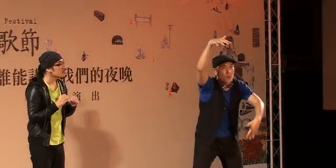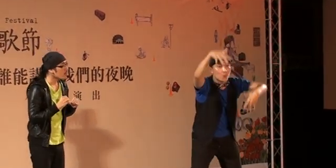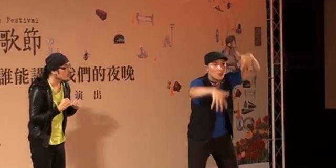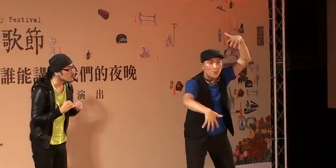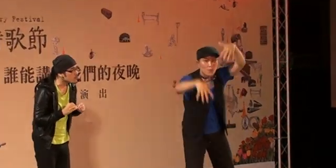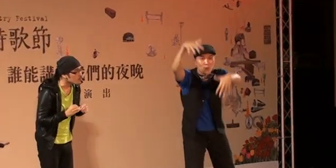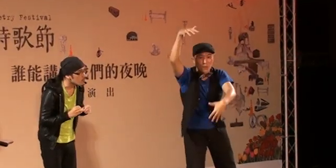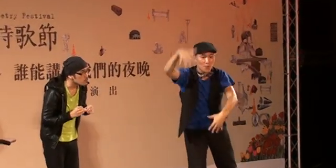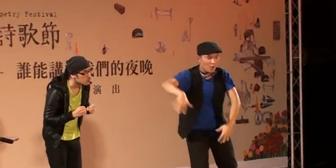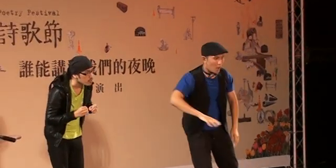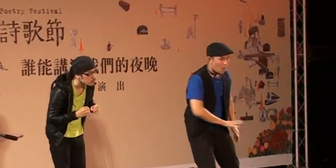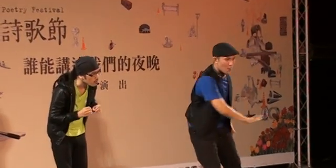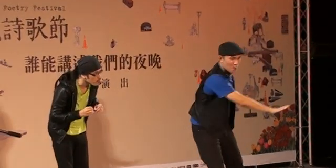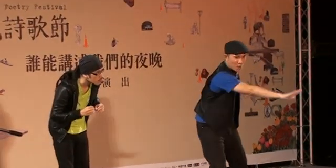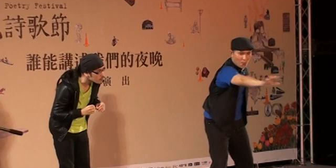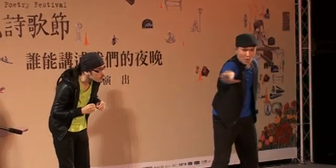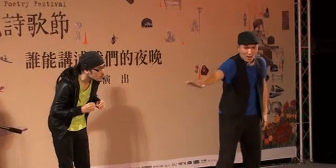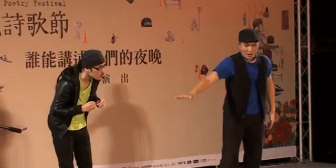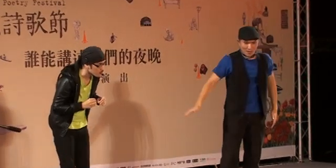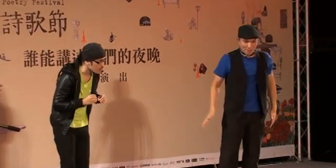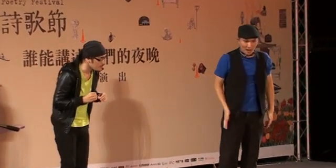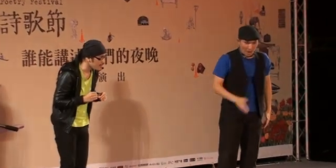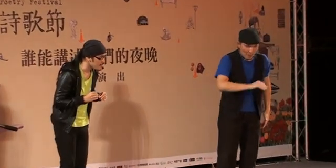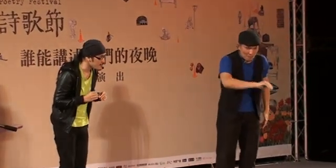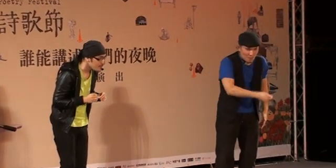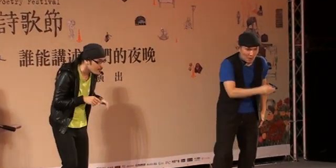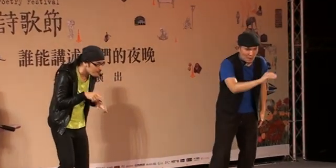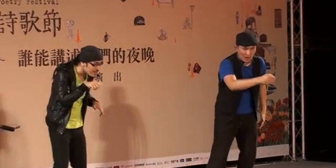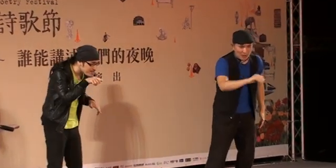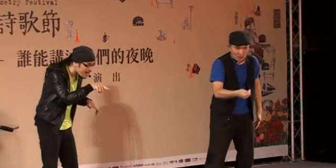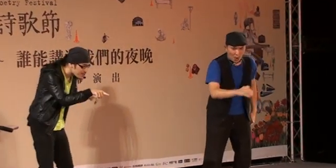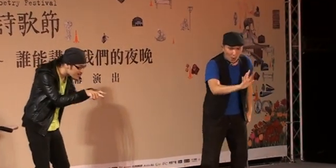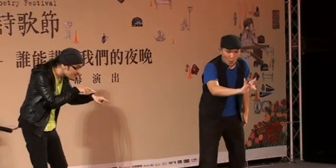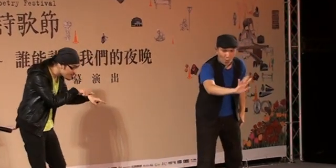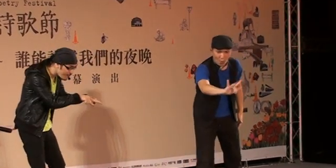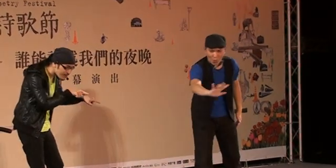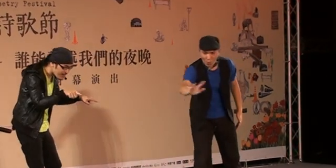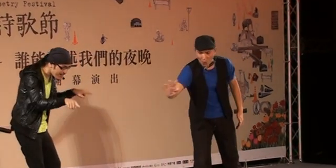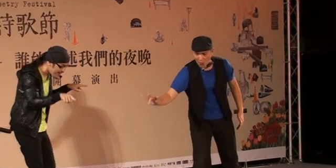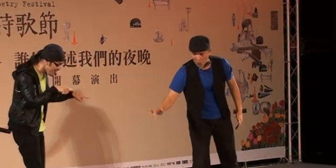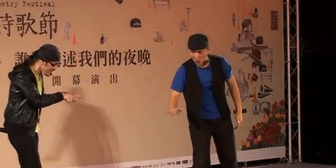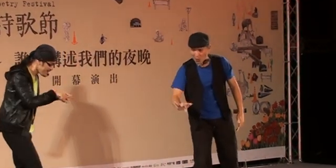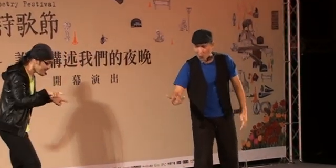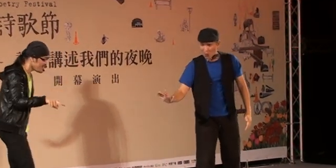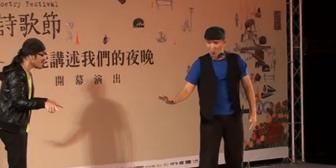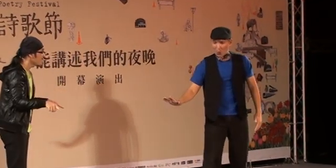当雨落入水中，水面便产生洞，